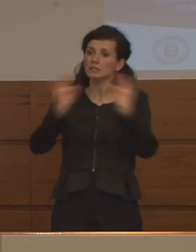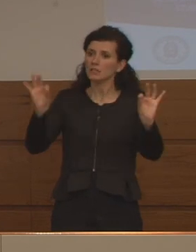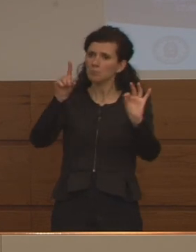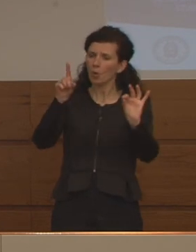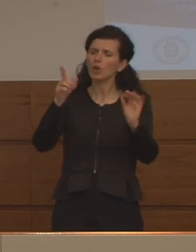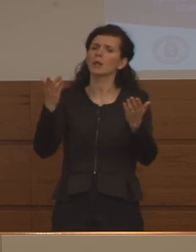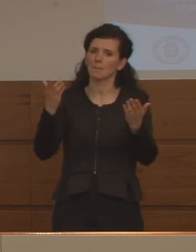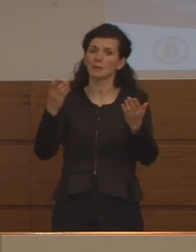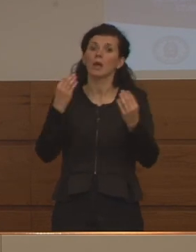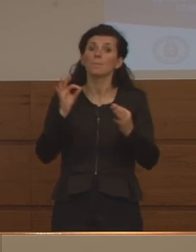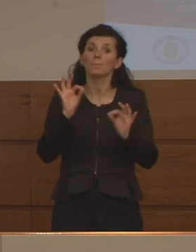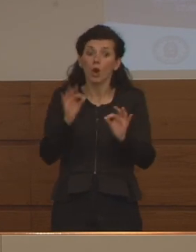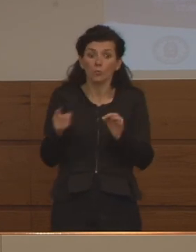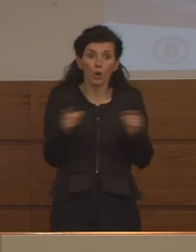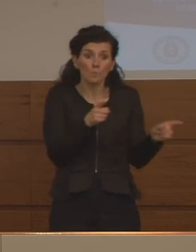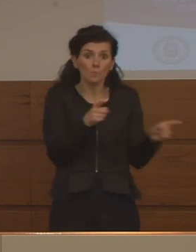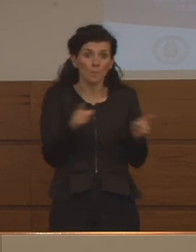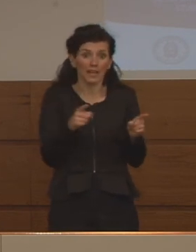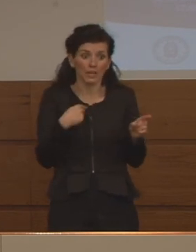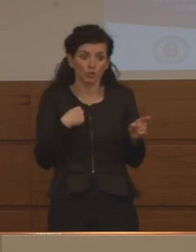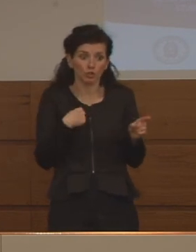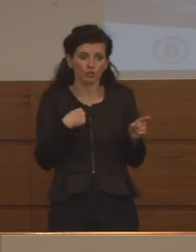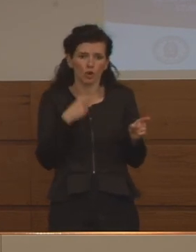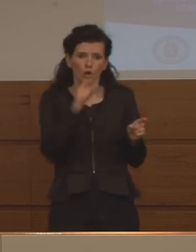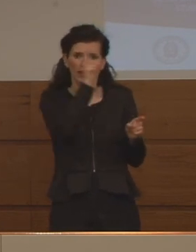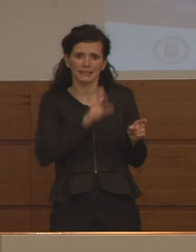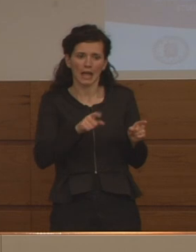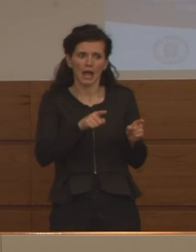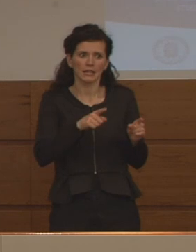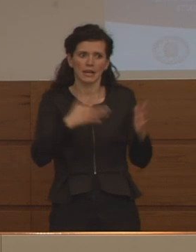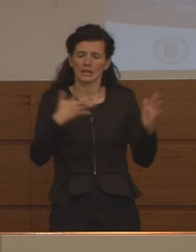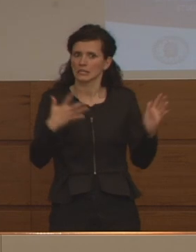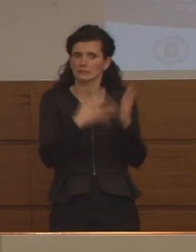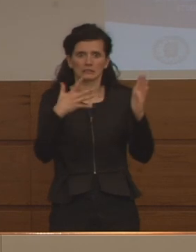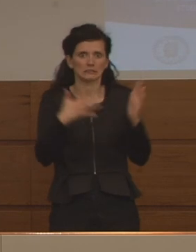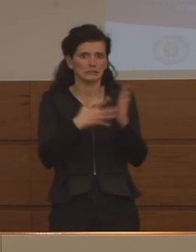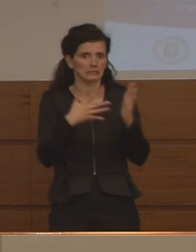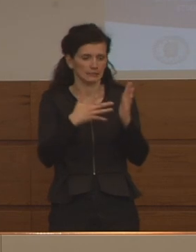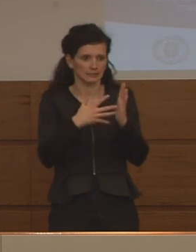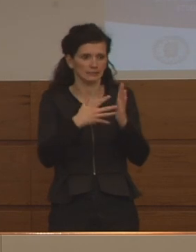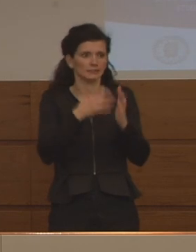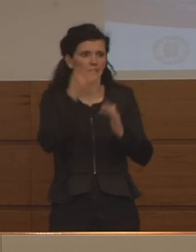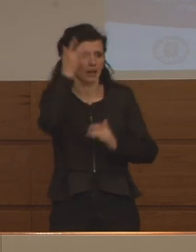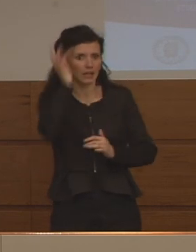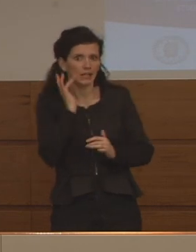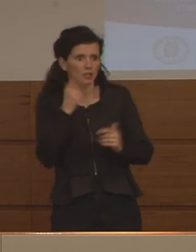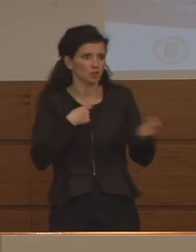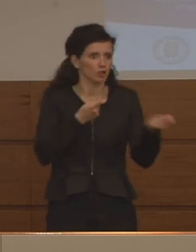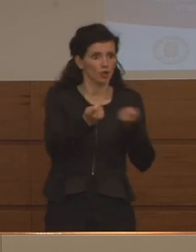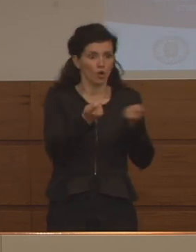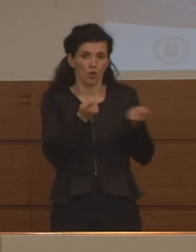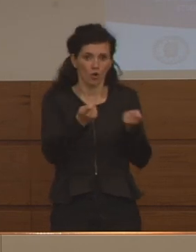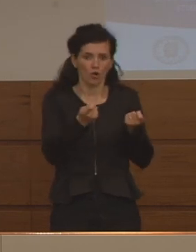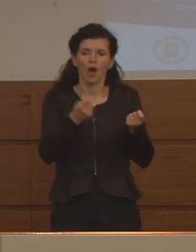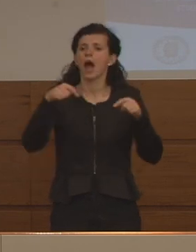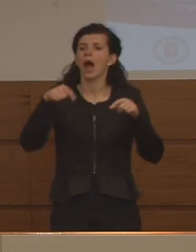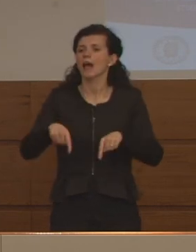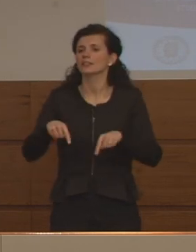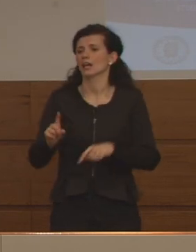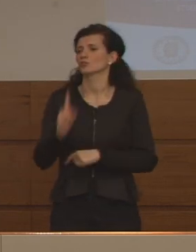avevamo una criticità anche nel nostro paese quindi adesso come avete visto per la prima volta andiamo